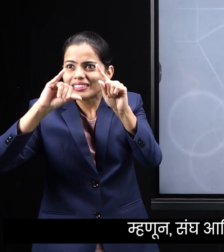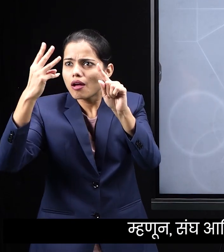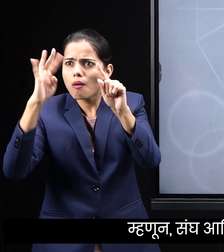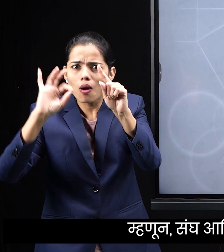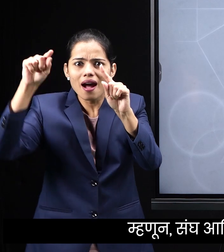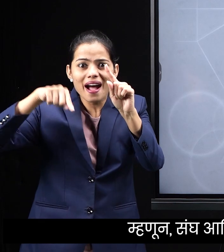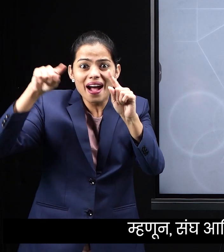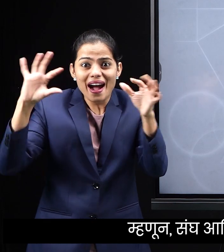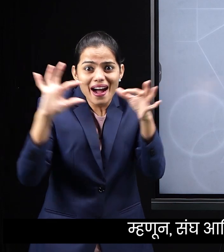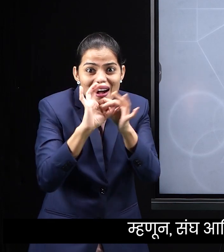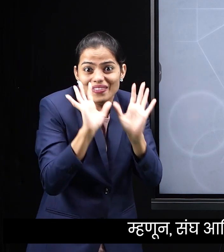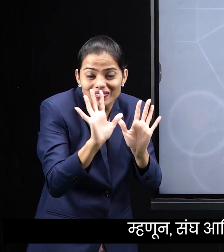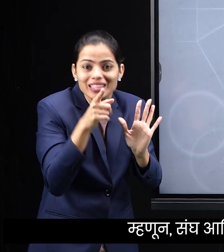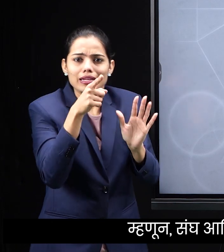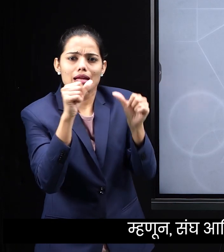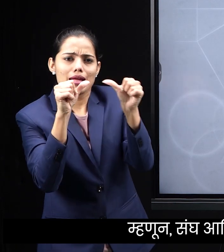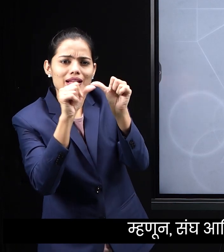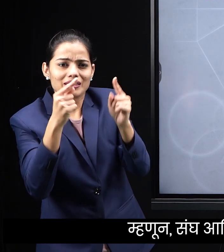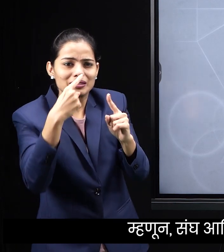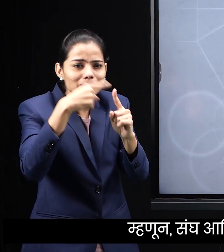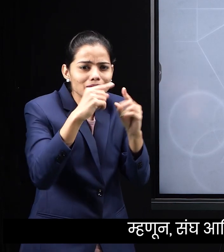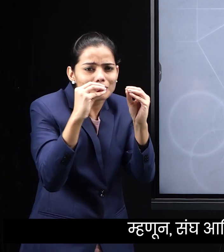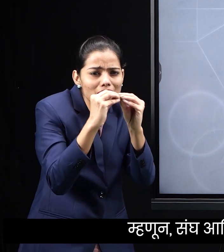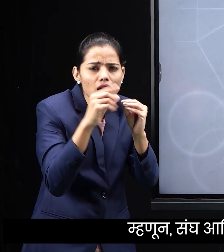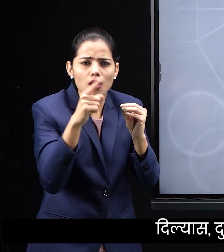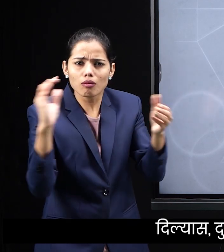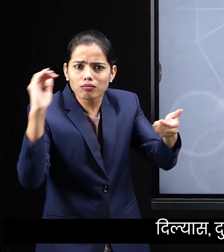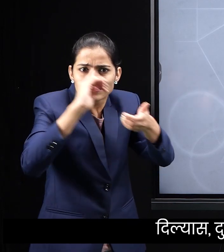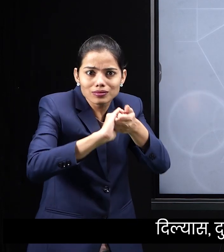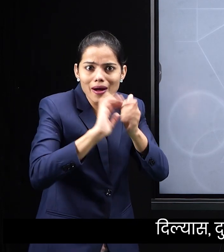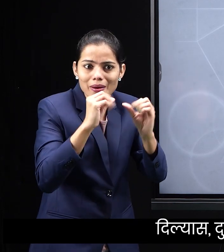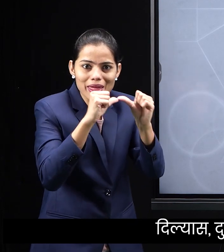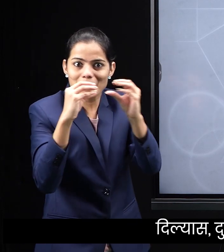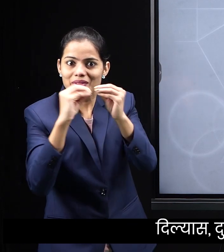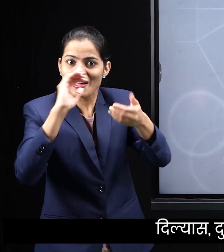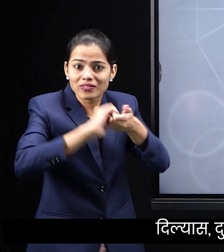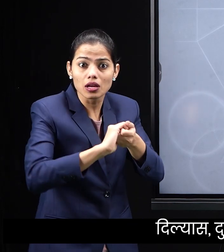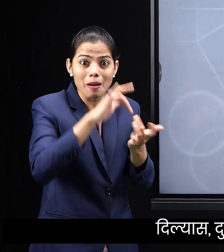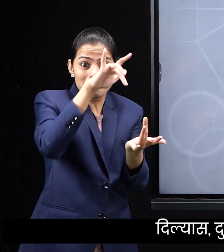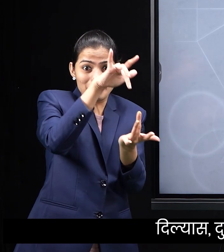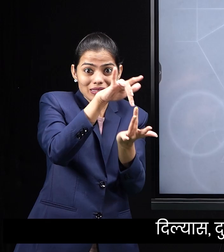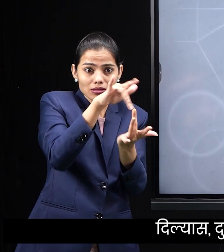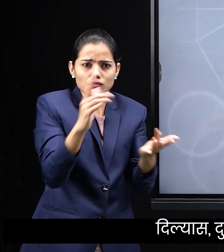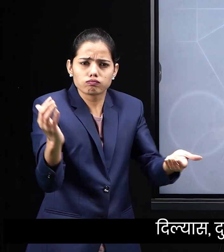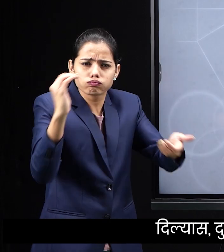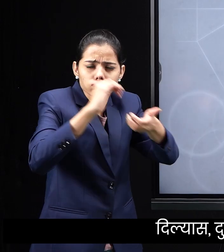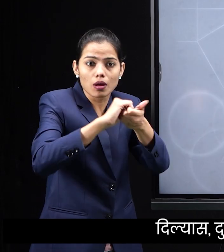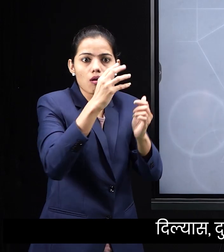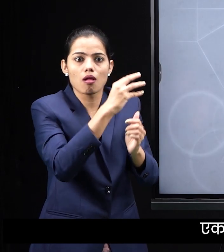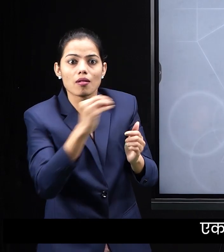यांच्या दरम्यान एन ए आणि एन इंटू बी दिल्यास दुसरा निश्चित करण्यासाठी आपल्याला